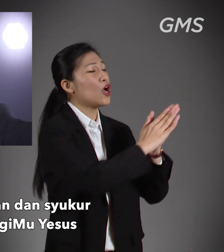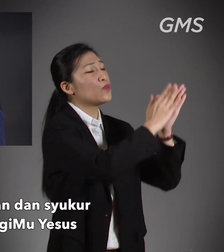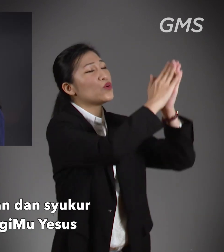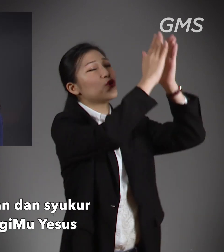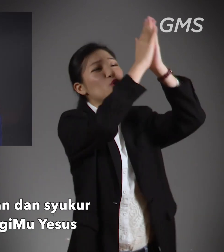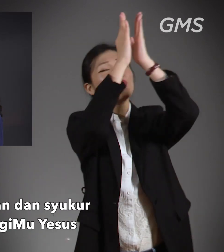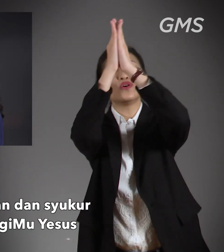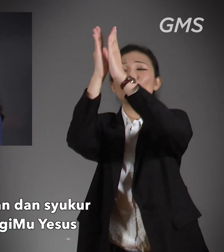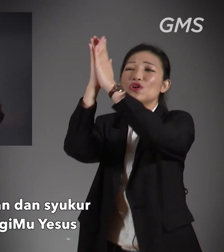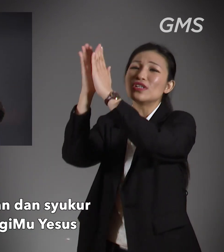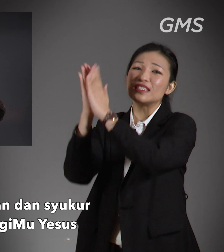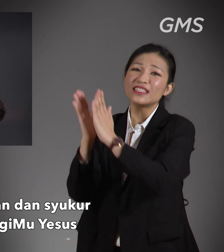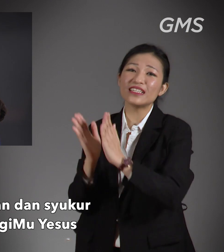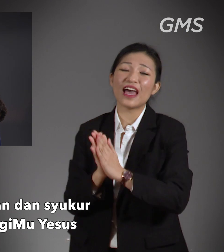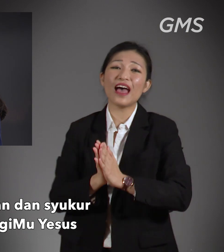segala